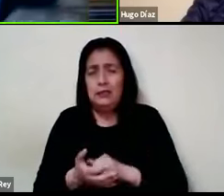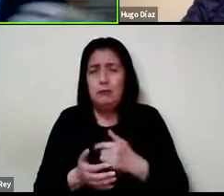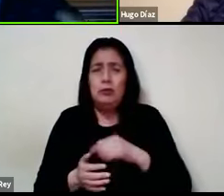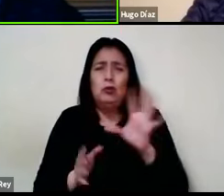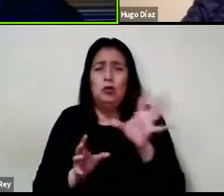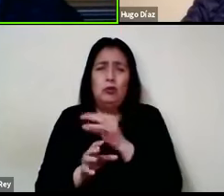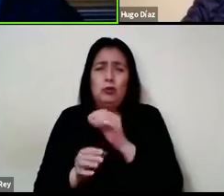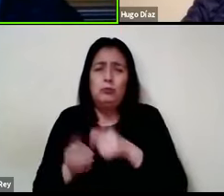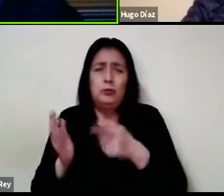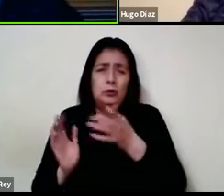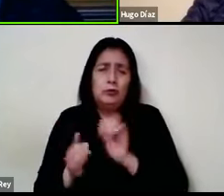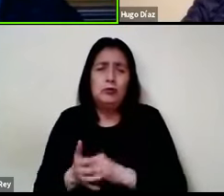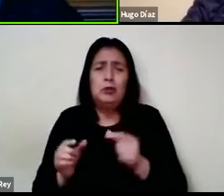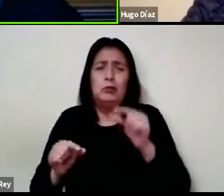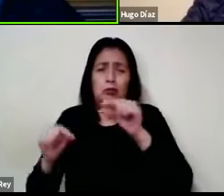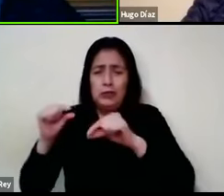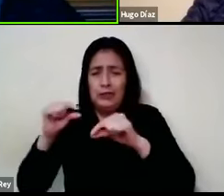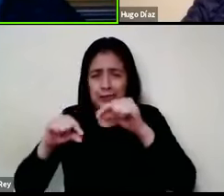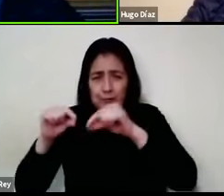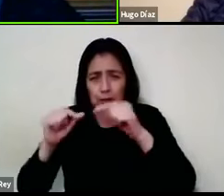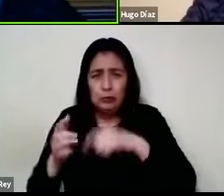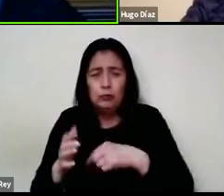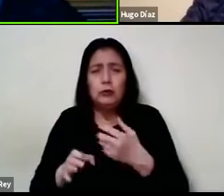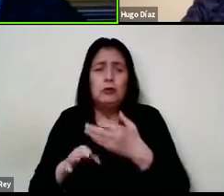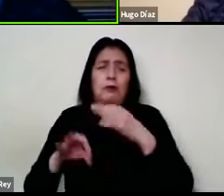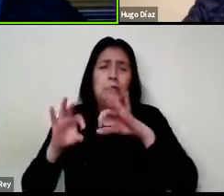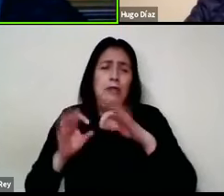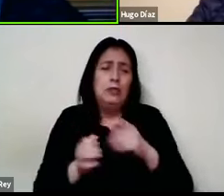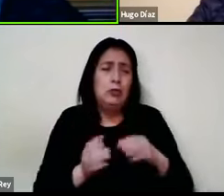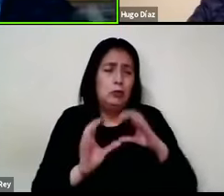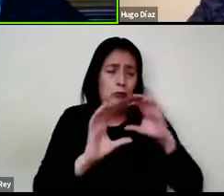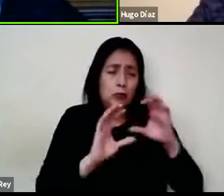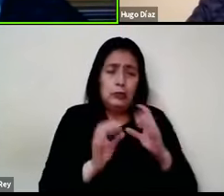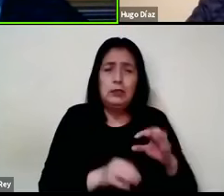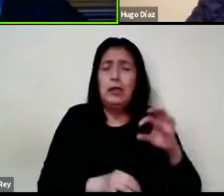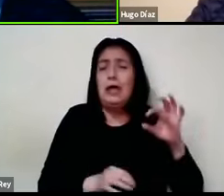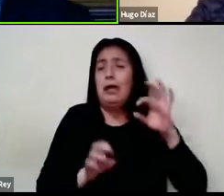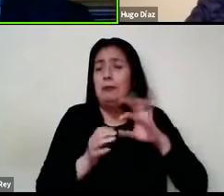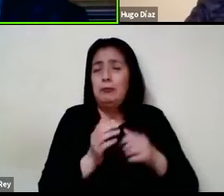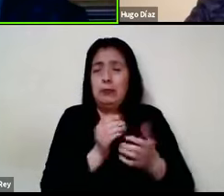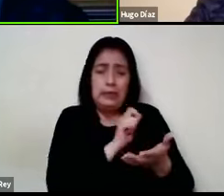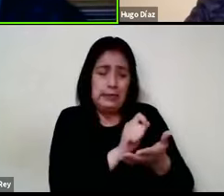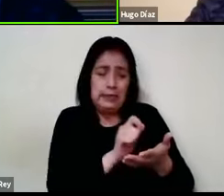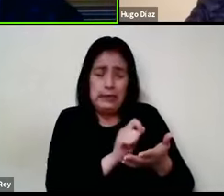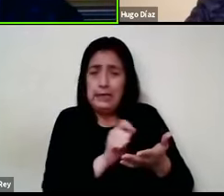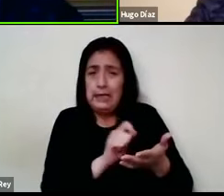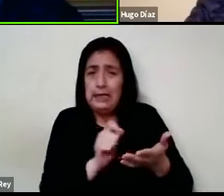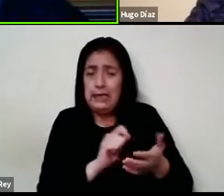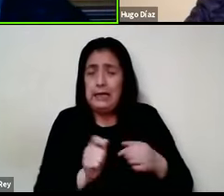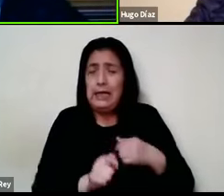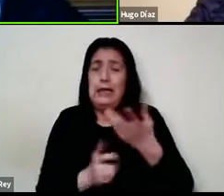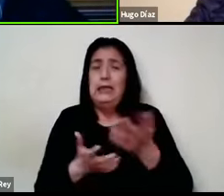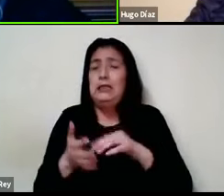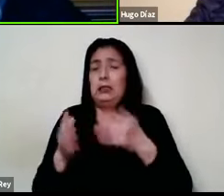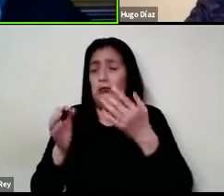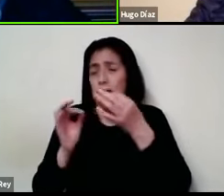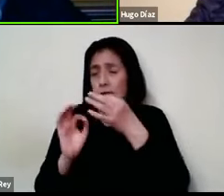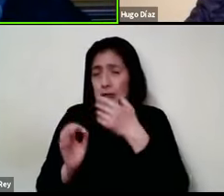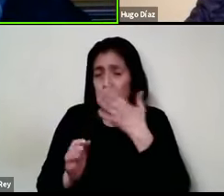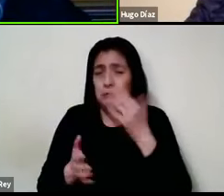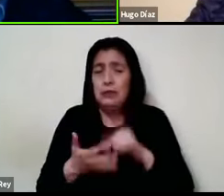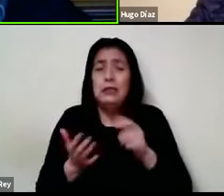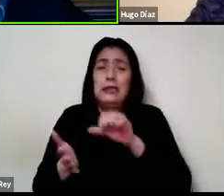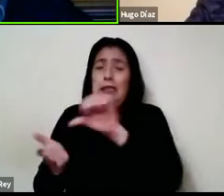proceso de los fenómenos químico-físicos, y comunicación aprovecha en crear textos en base a las hojas aromáticas, y